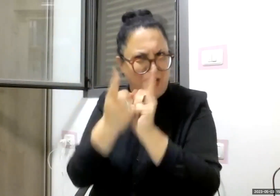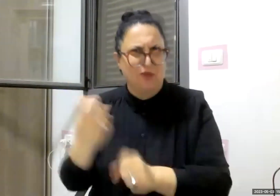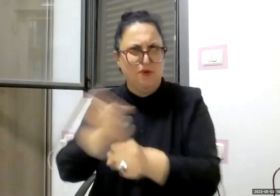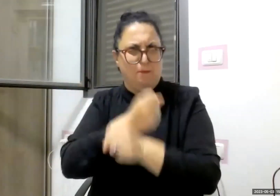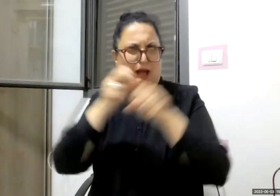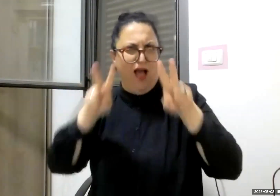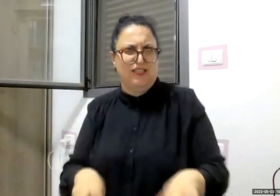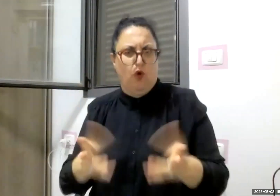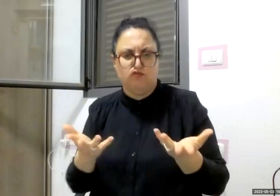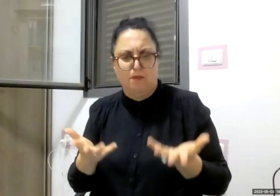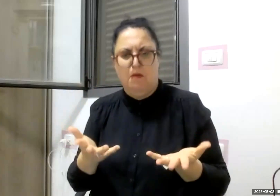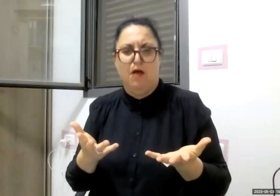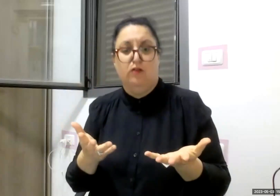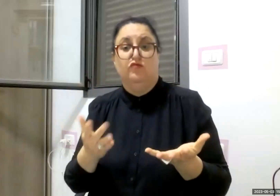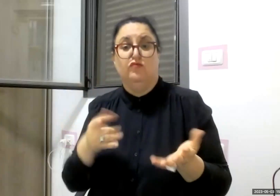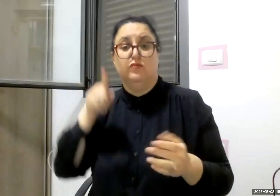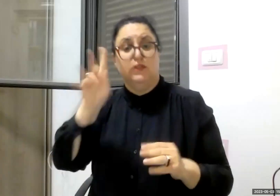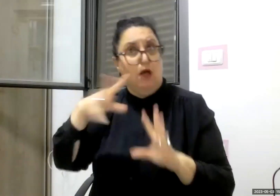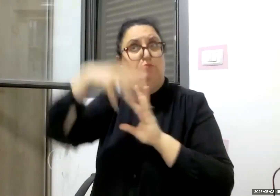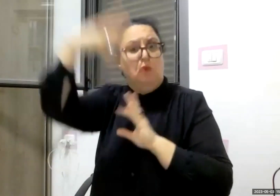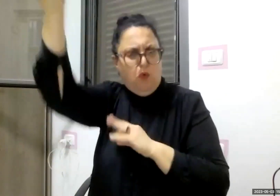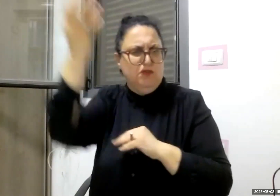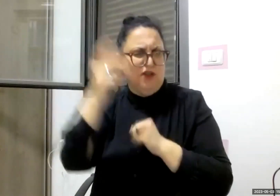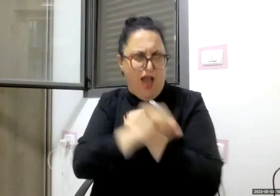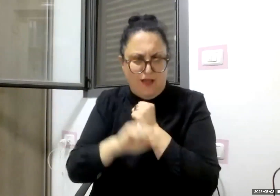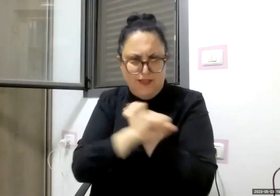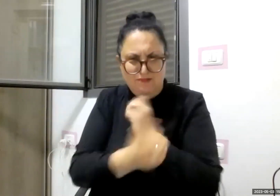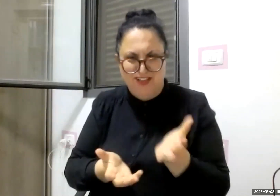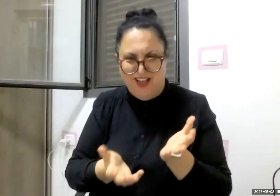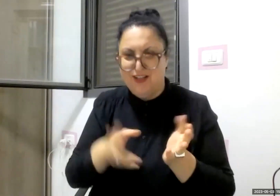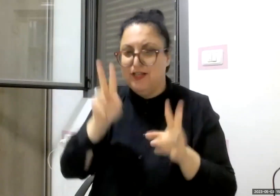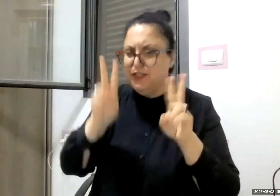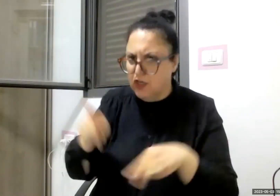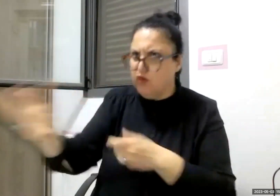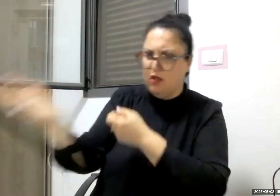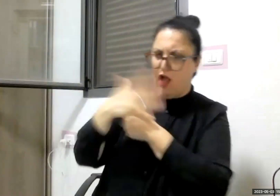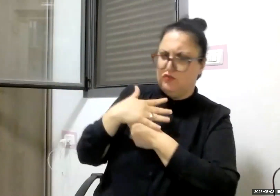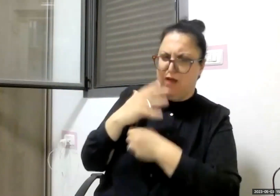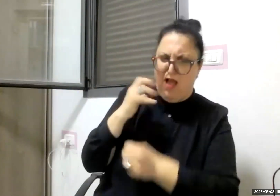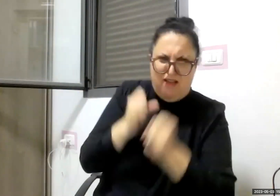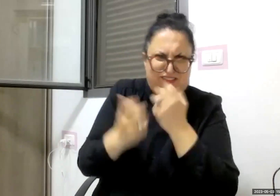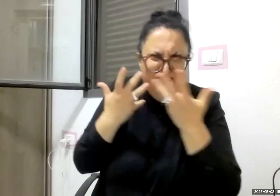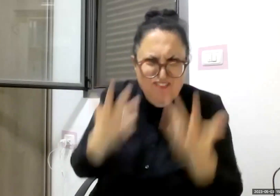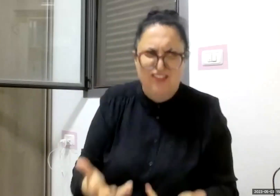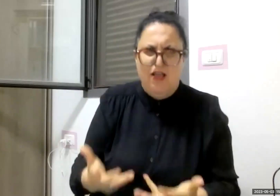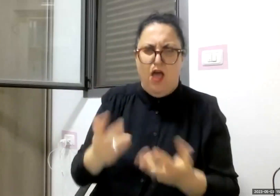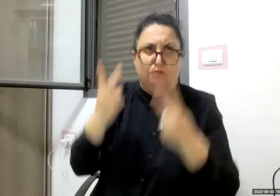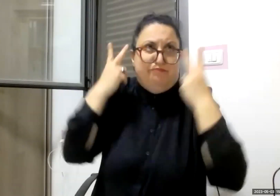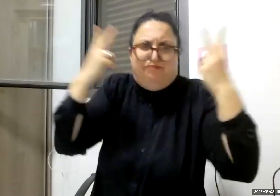איביליסטי מולי, וזה בא לידי ביטוי בפרקטיקות של ממש, גם מחוץ לאקדמיה, וההשפעה היא